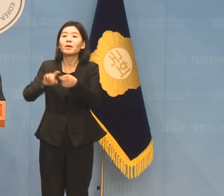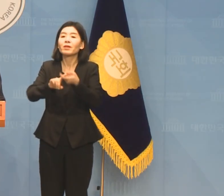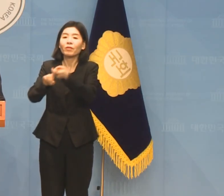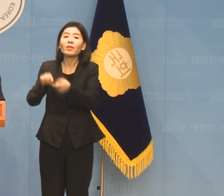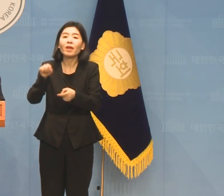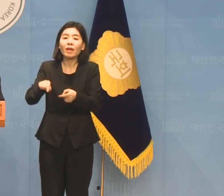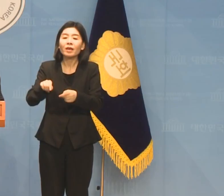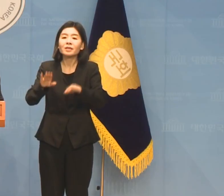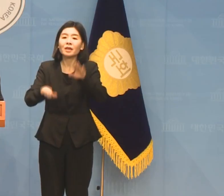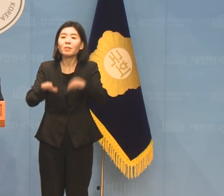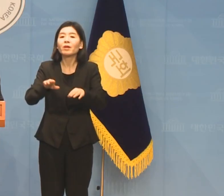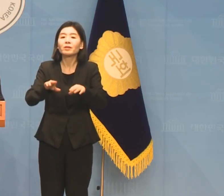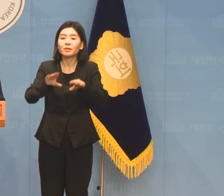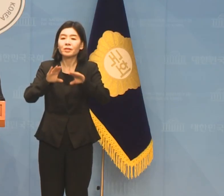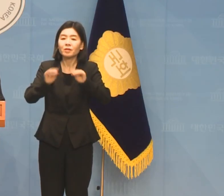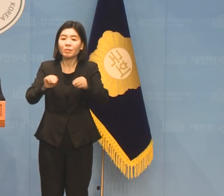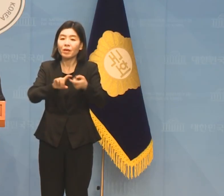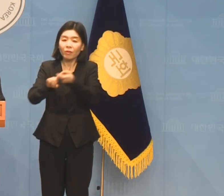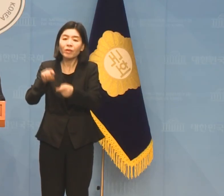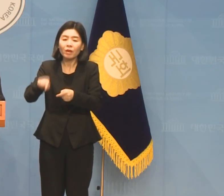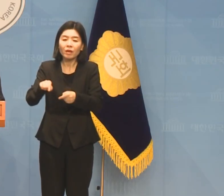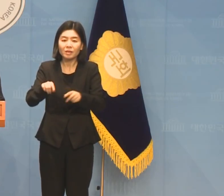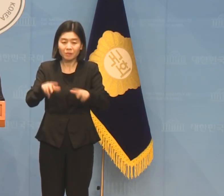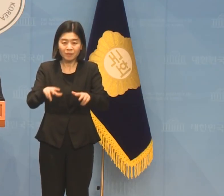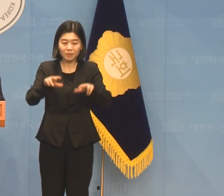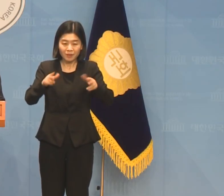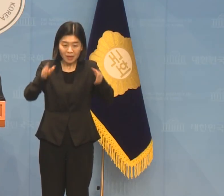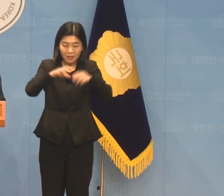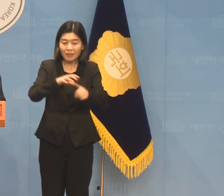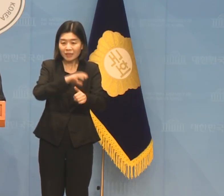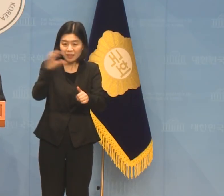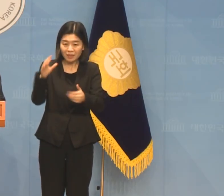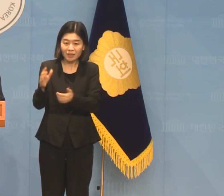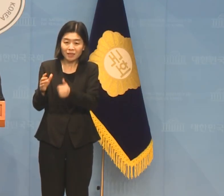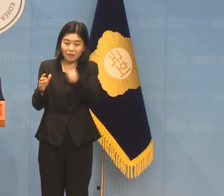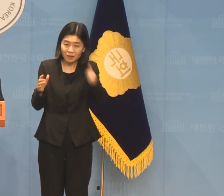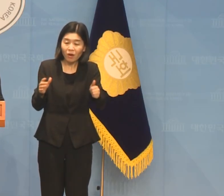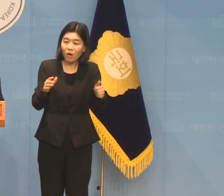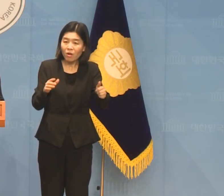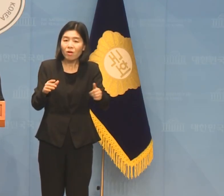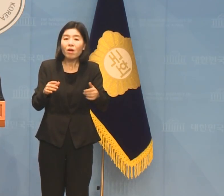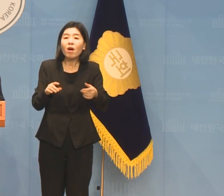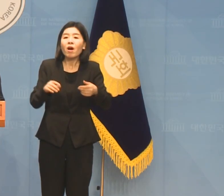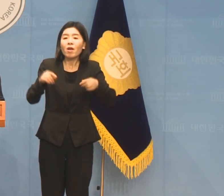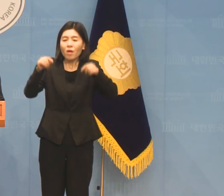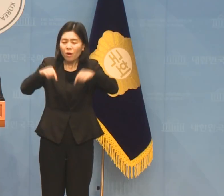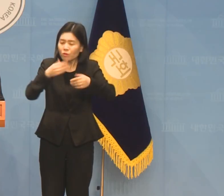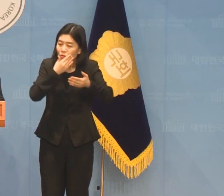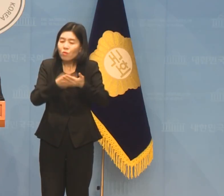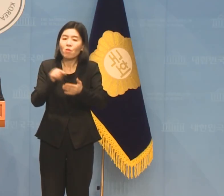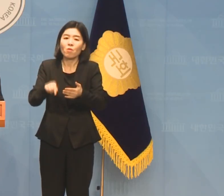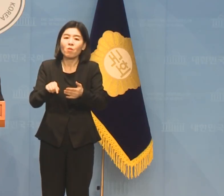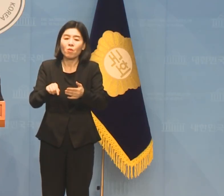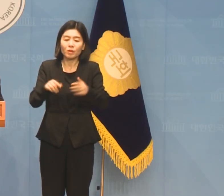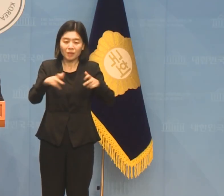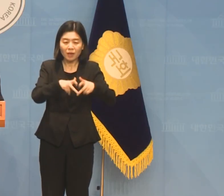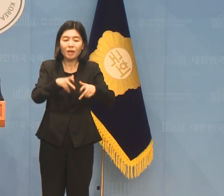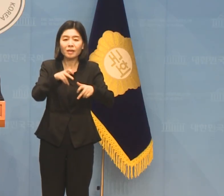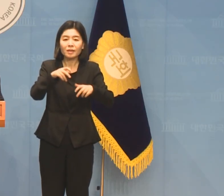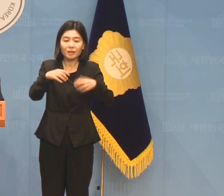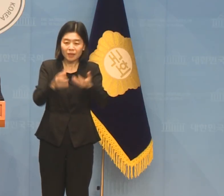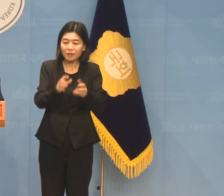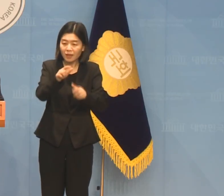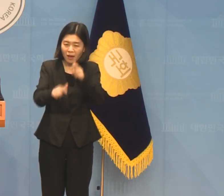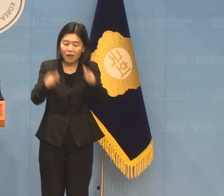중대한 사안입니다. 그러나 탈시설에 대한 입장은 장애인단체 내부에서도 다양한 시각이 존재하며